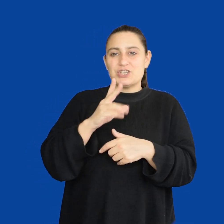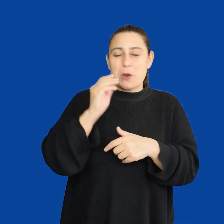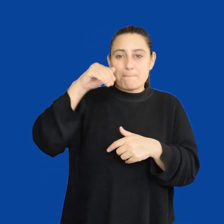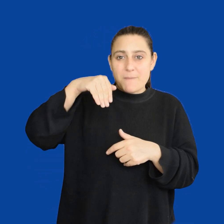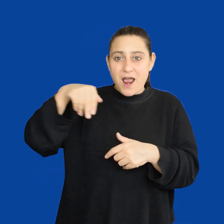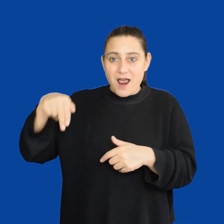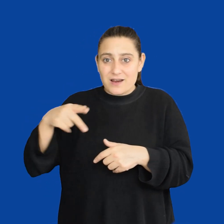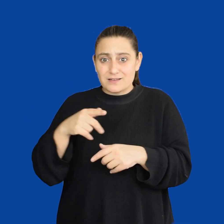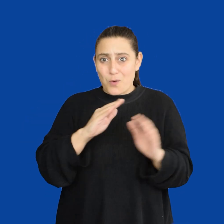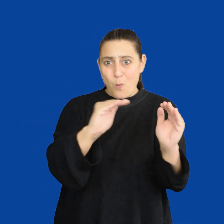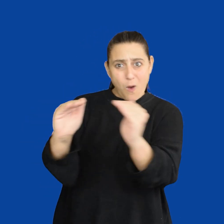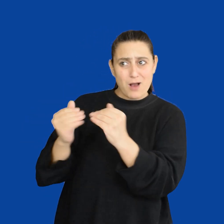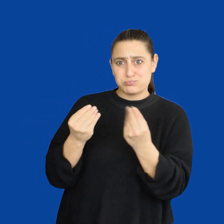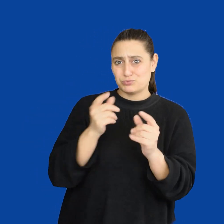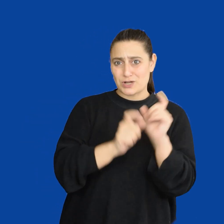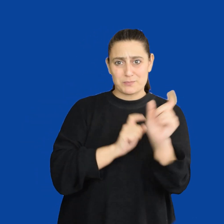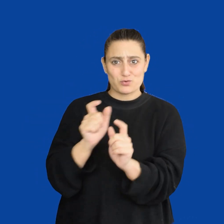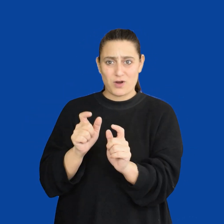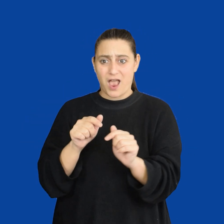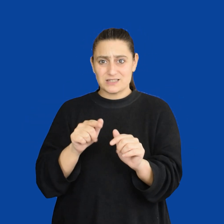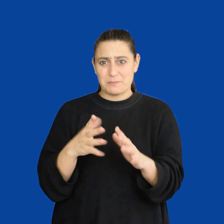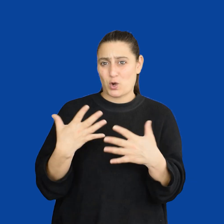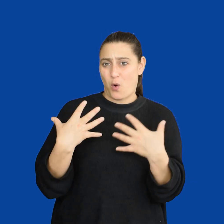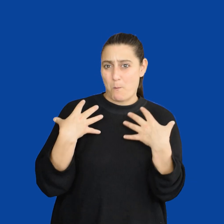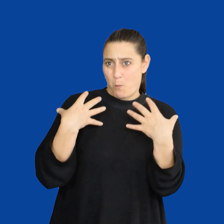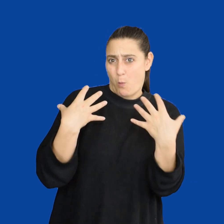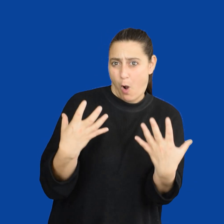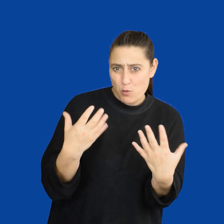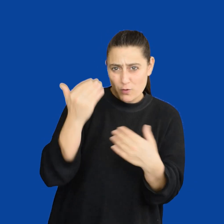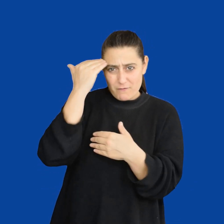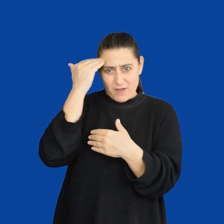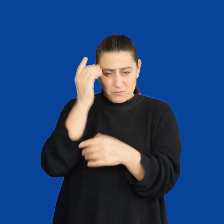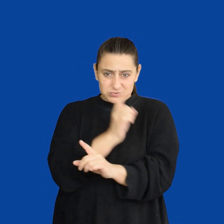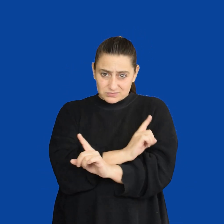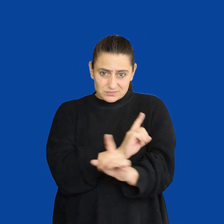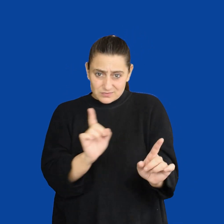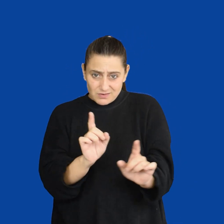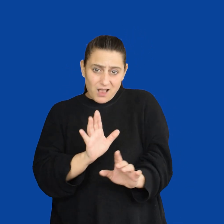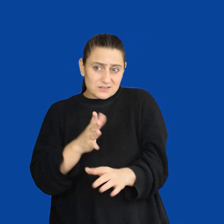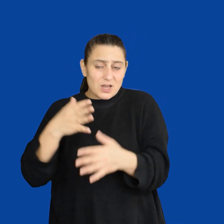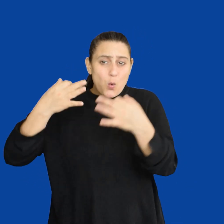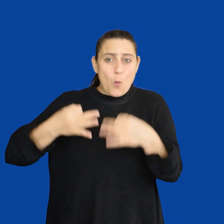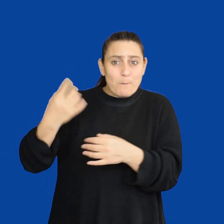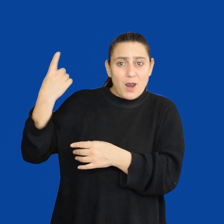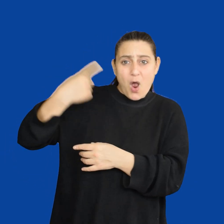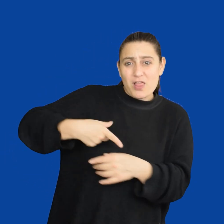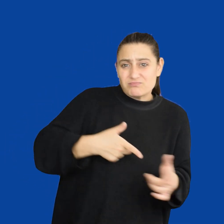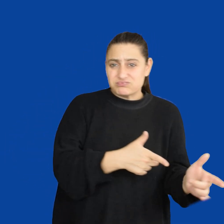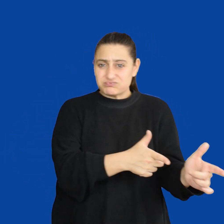que tantos eran como él, y que muchos no eran ni pervertidos ni sádicos que eran, y siguen siendo,